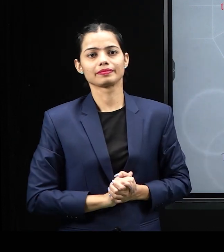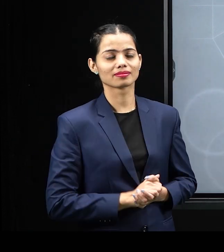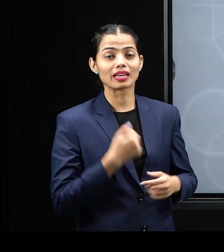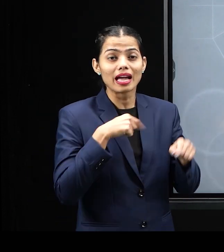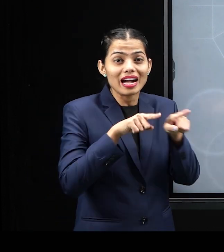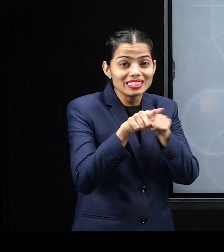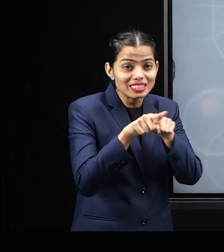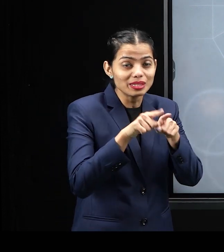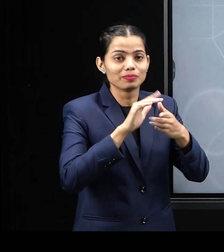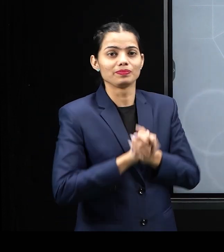ಉದಾಹರಣೆ